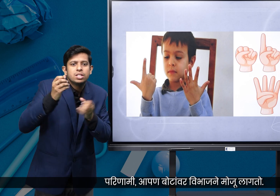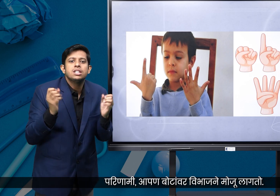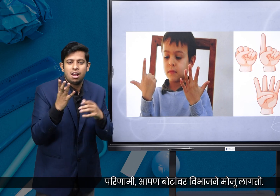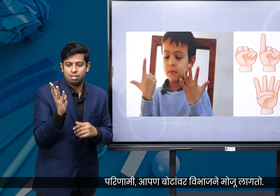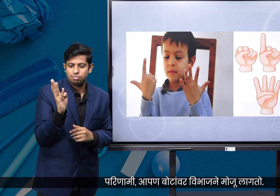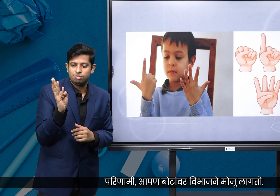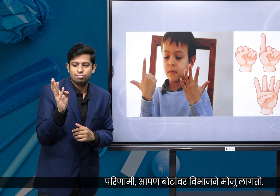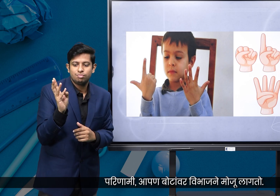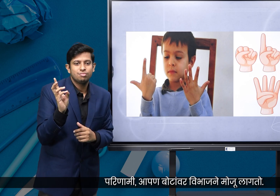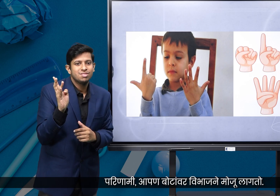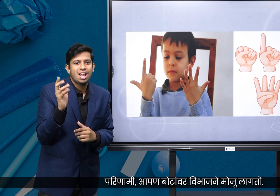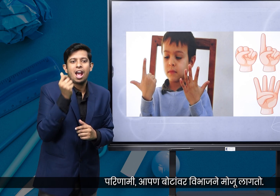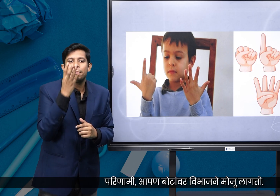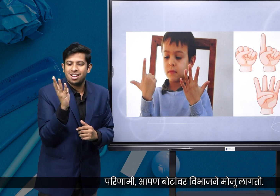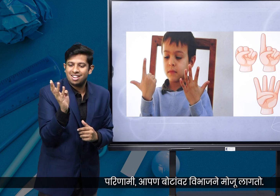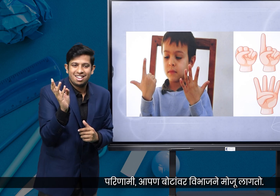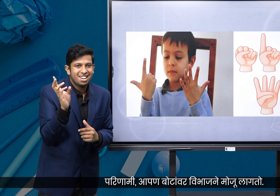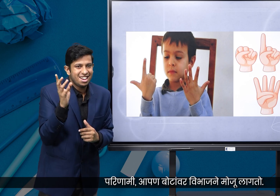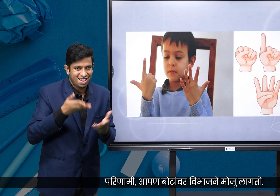परिणामी आपण बोटांवर विभाजने मोजू लागलो.